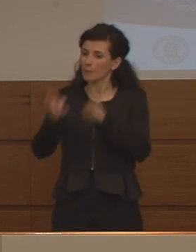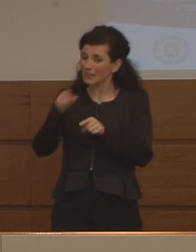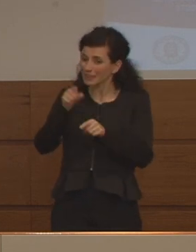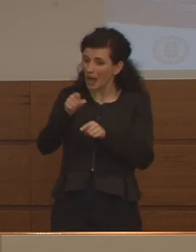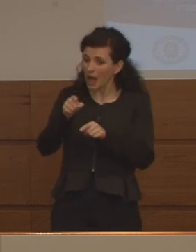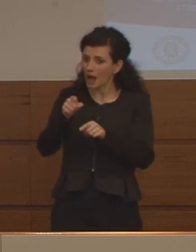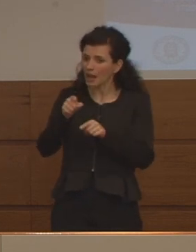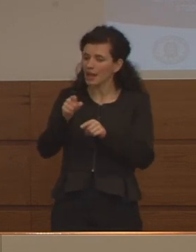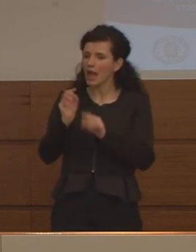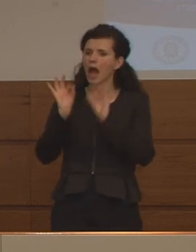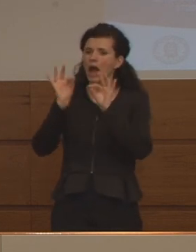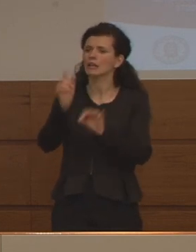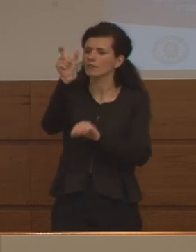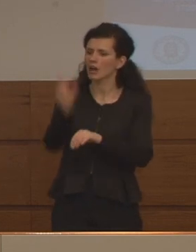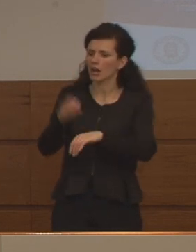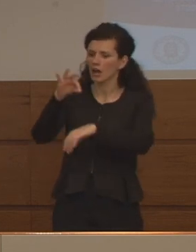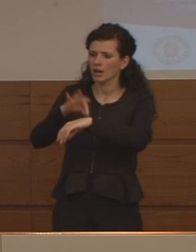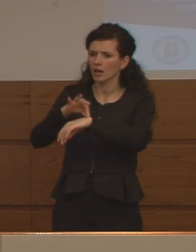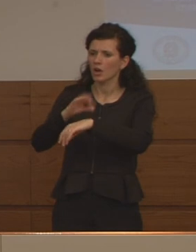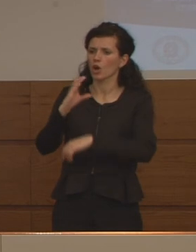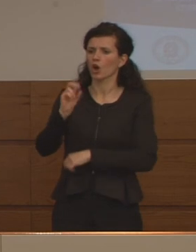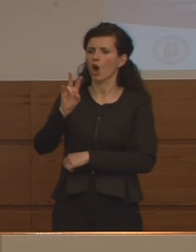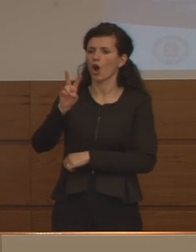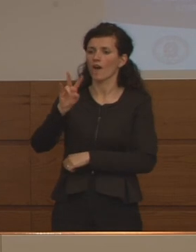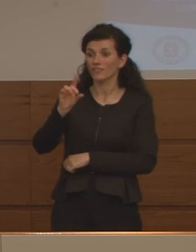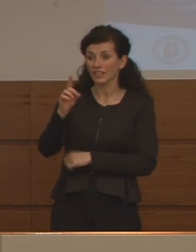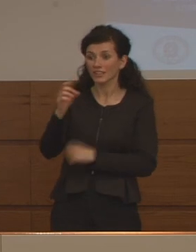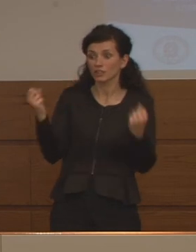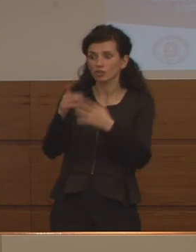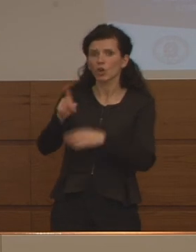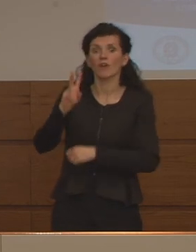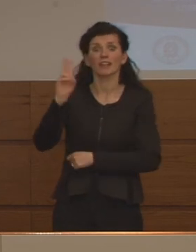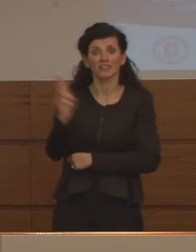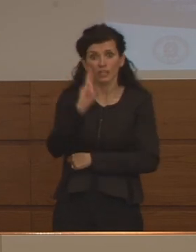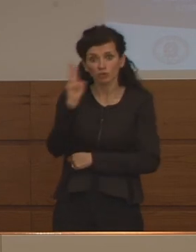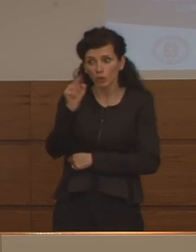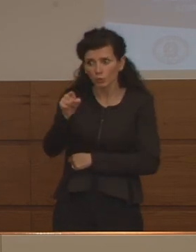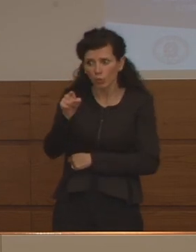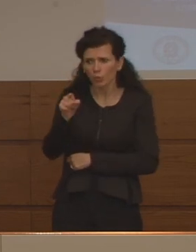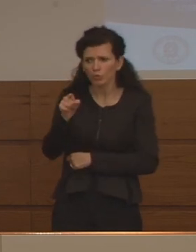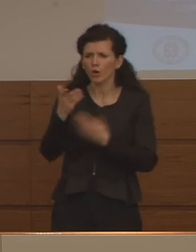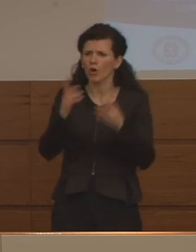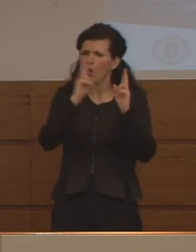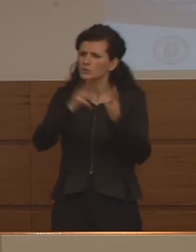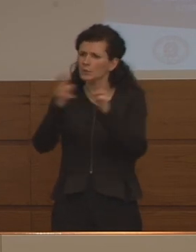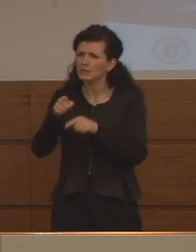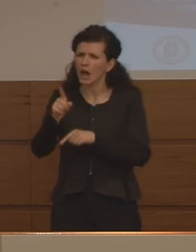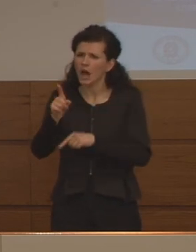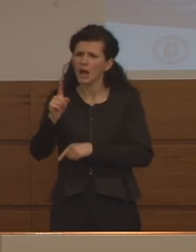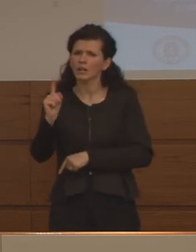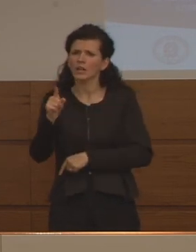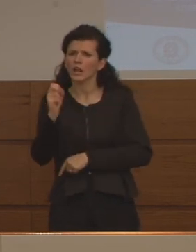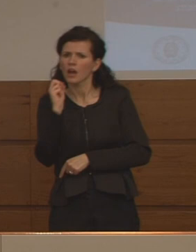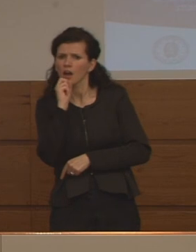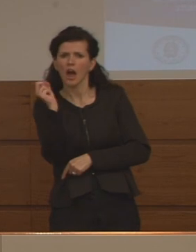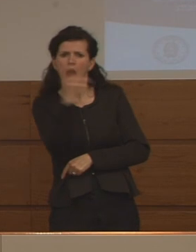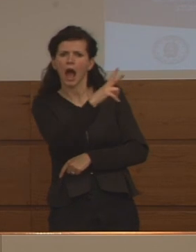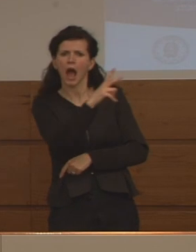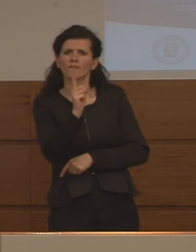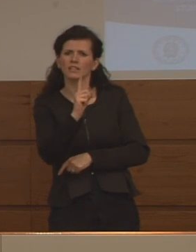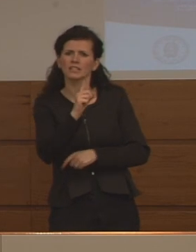paziente deceduto di copi di 19 non avvisi le persone che lo hanno ospitato per tre mesi in